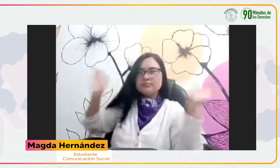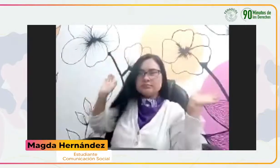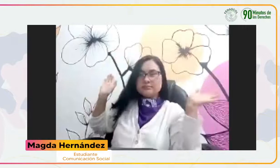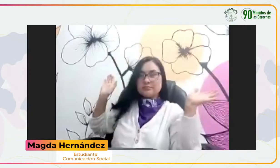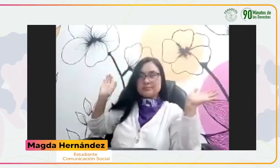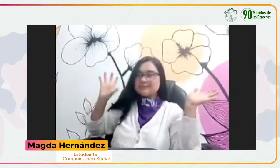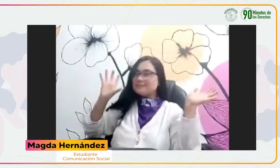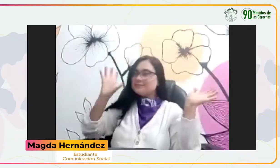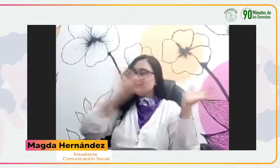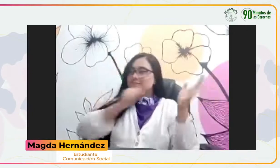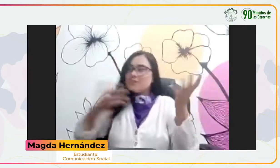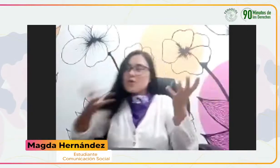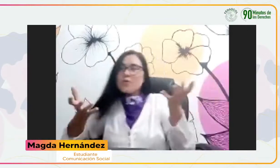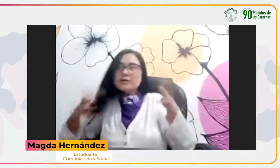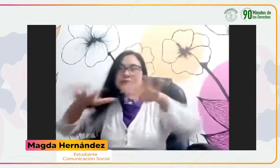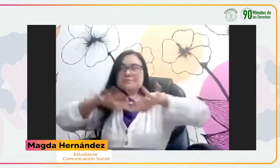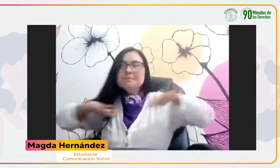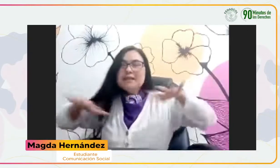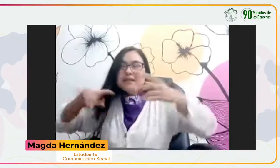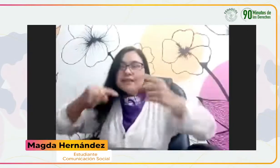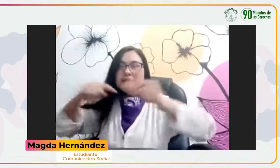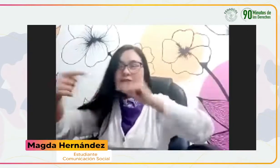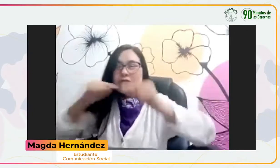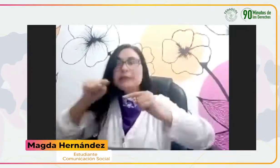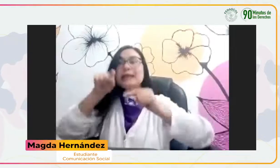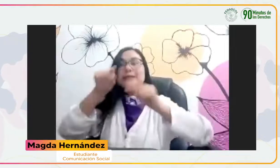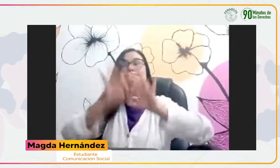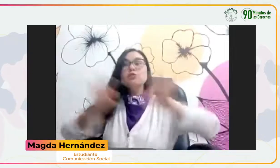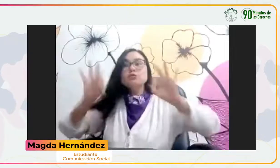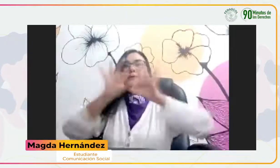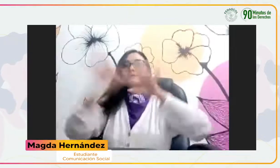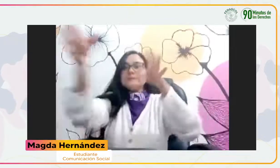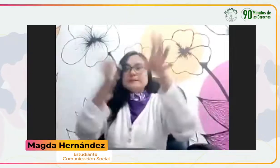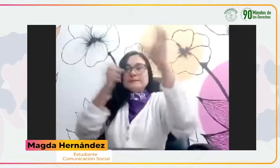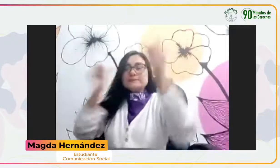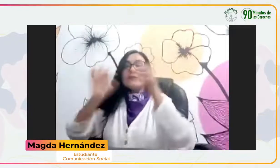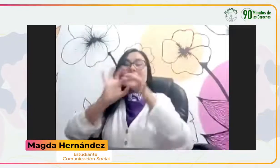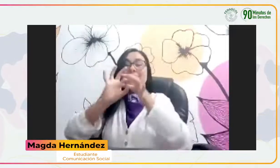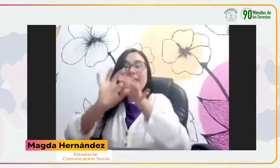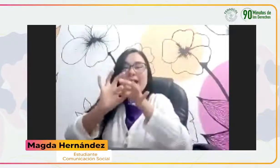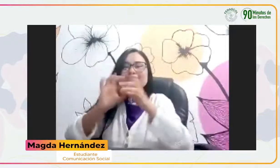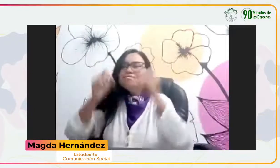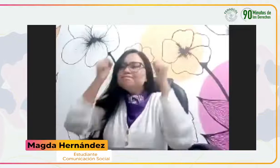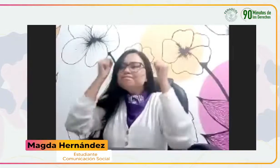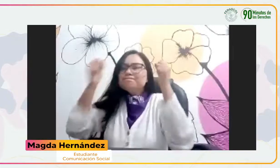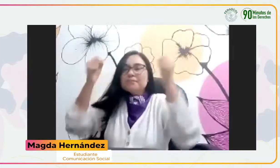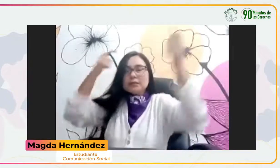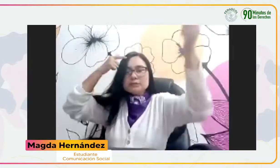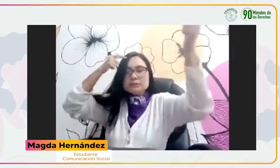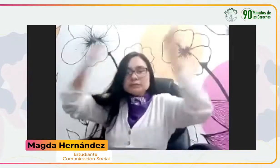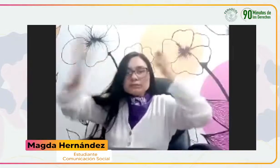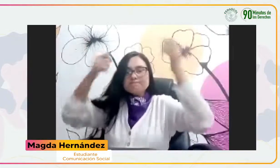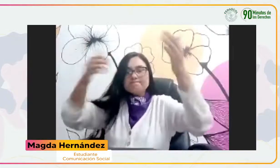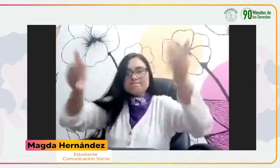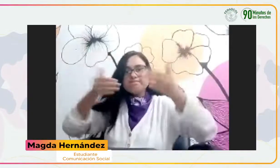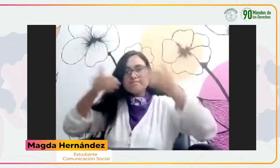tener presente y lo mismo sobre los colores que habla Juliana, es importante abrir este espacio de debate y que